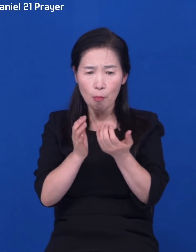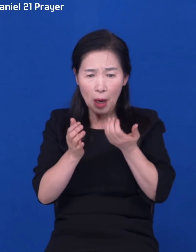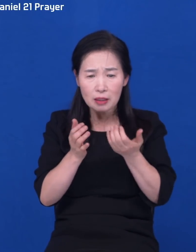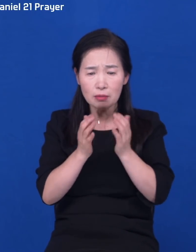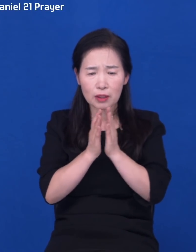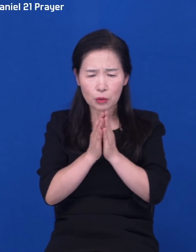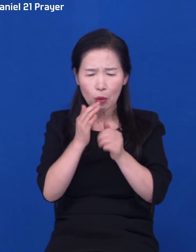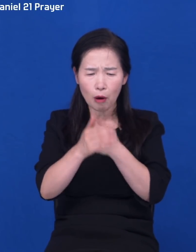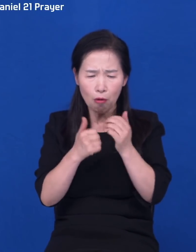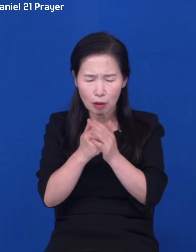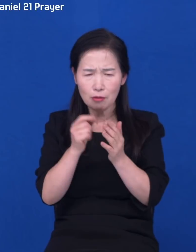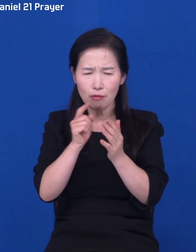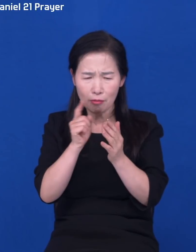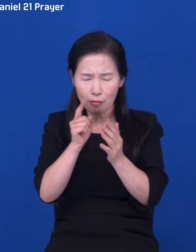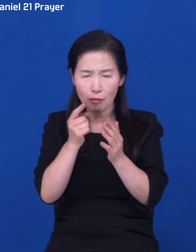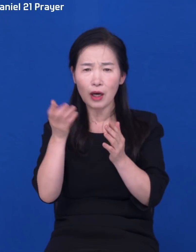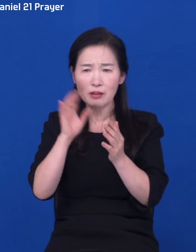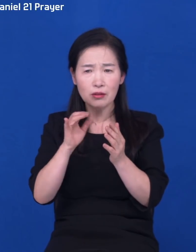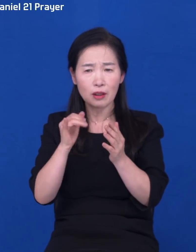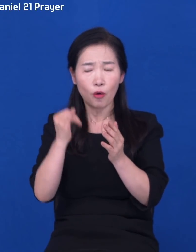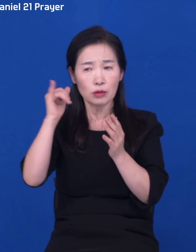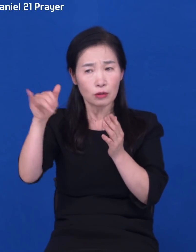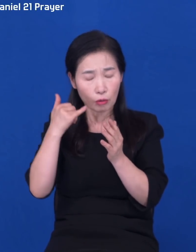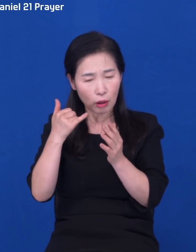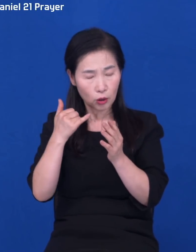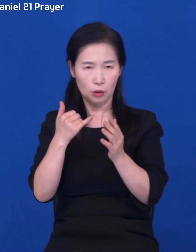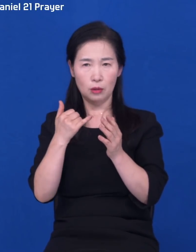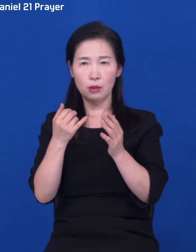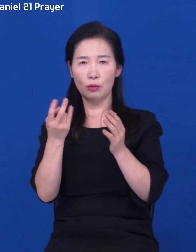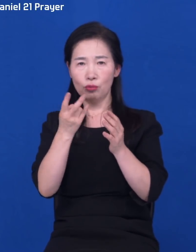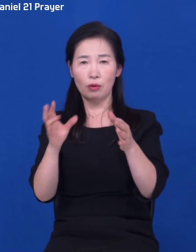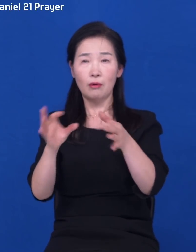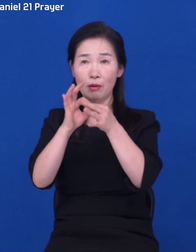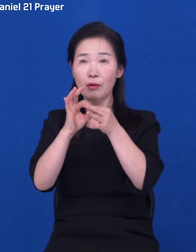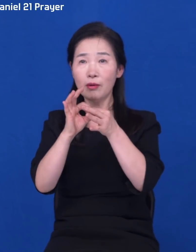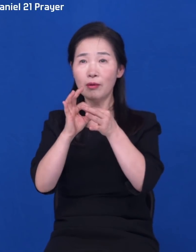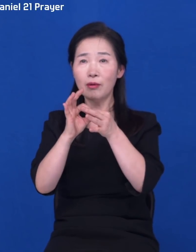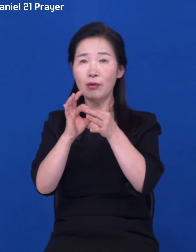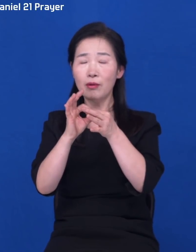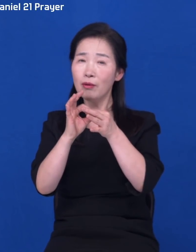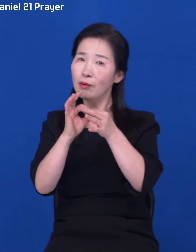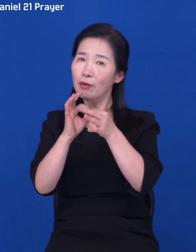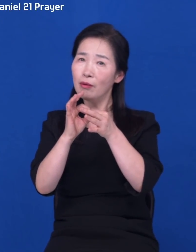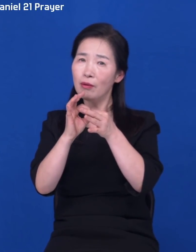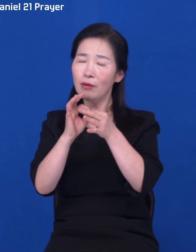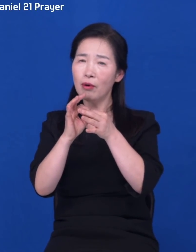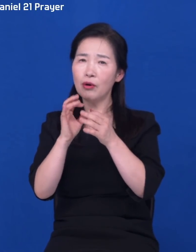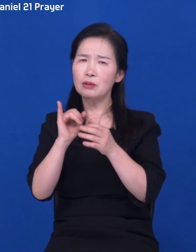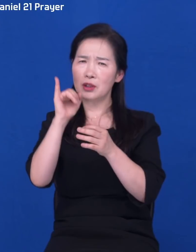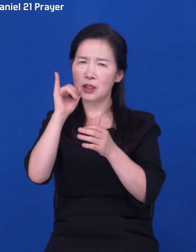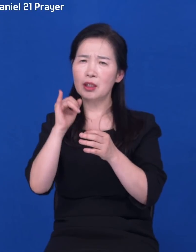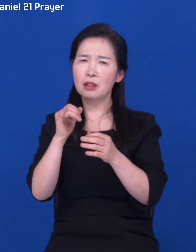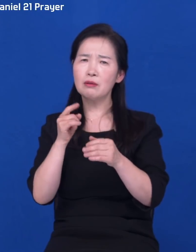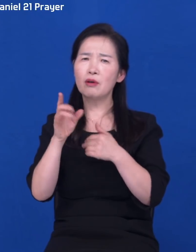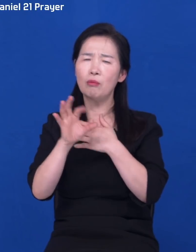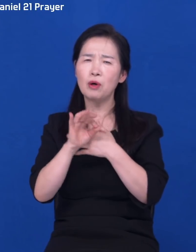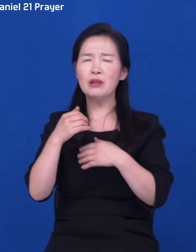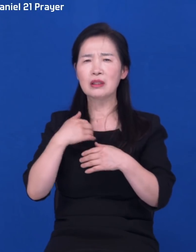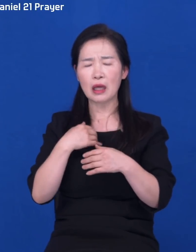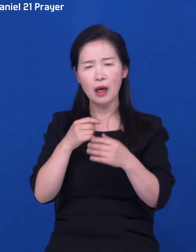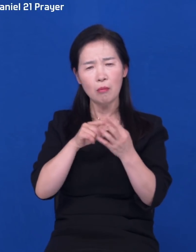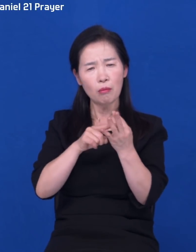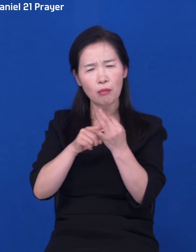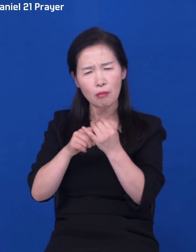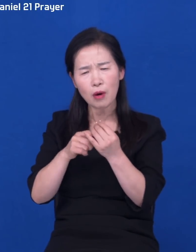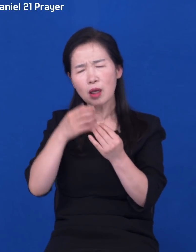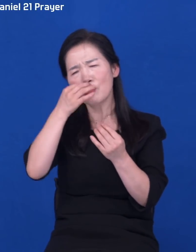언니가 전화 왔어. 뭔가 연결고리가 갑자기 나도 모르게 이렇게 딱 붙들고 언니 그러면 나 이런 증상 없게 해달라고 기도해 주면 안 돼?